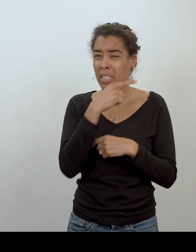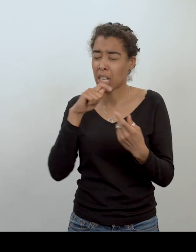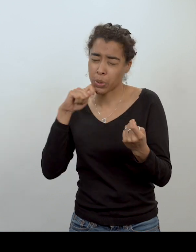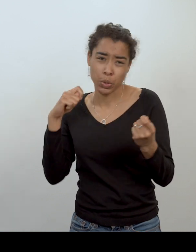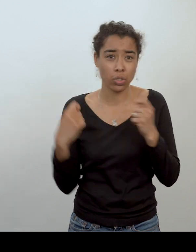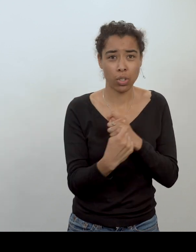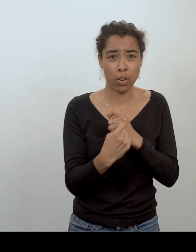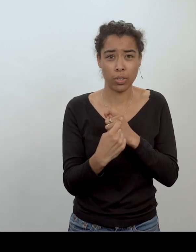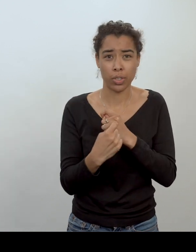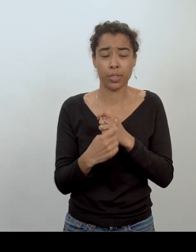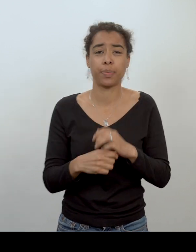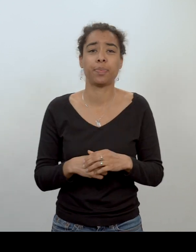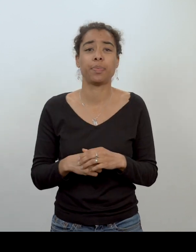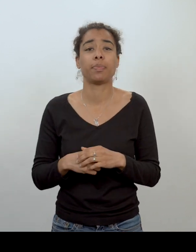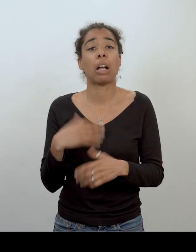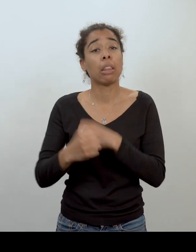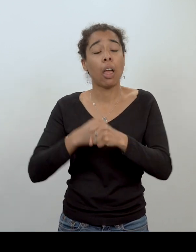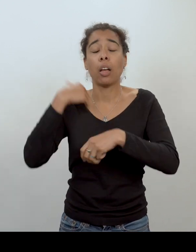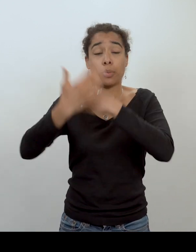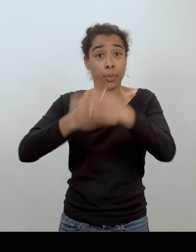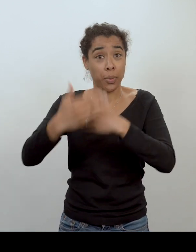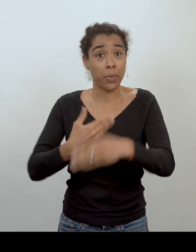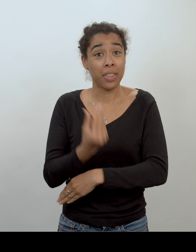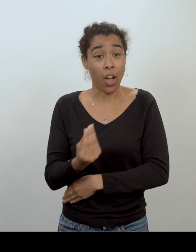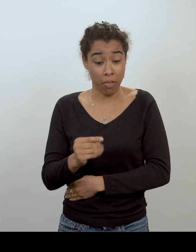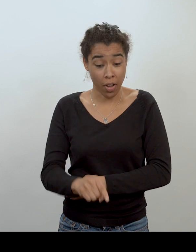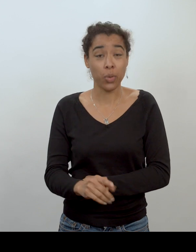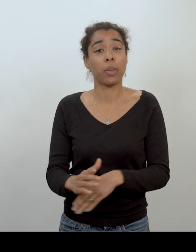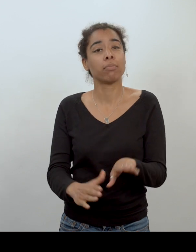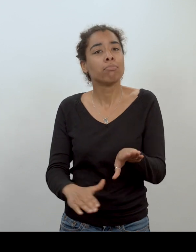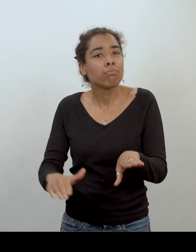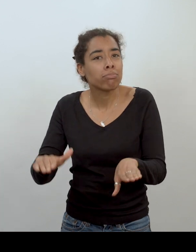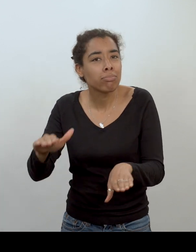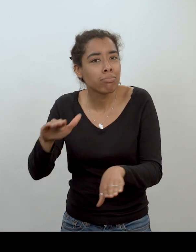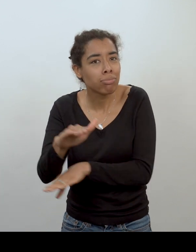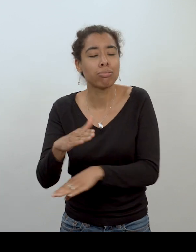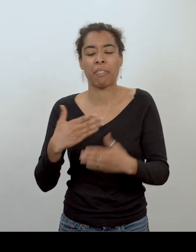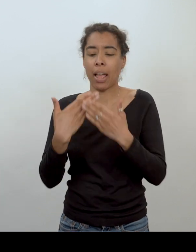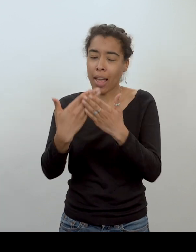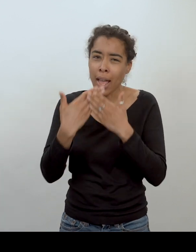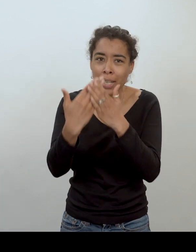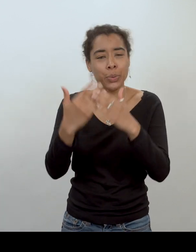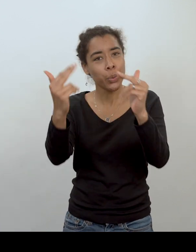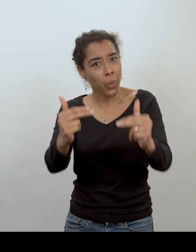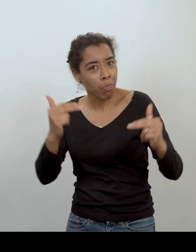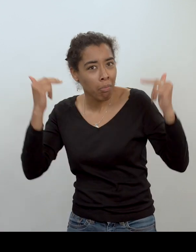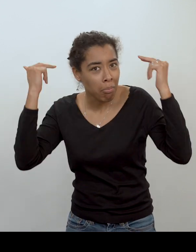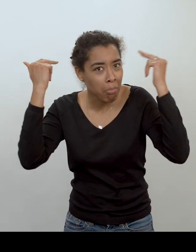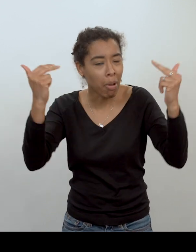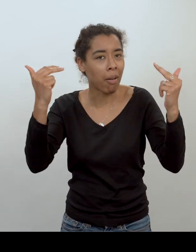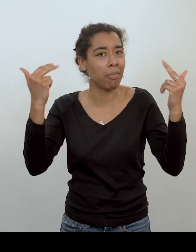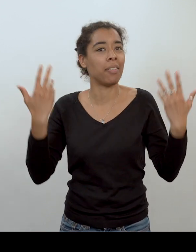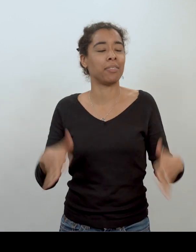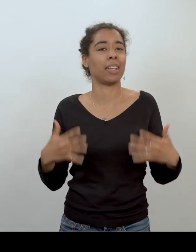est méconnaissable. Bien des années se passèrent et l'enfant, sous le seul encadrement de sa mère, termina